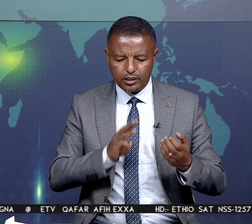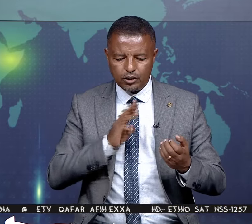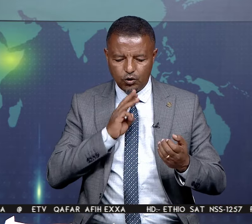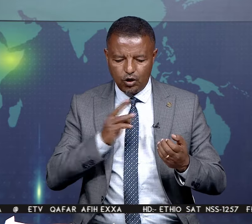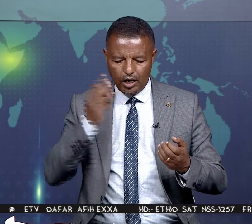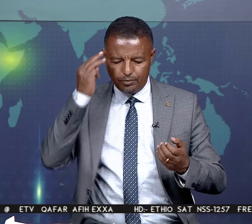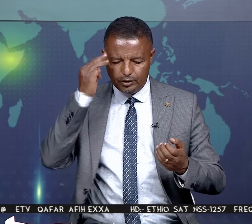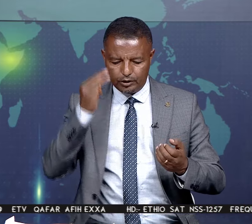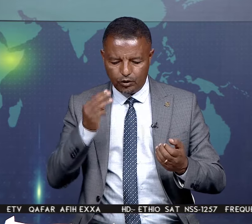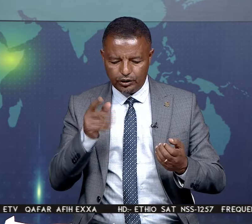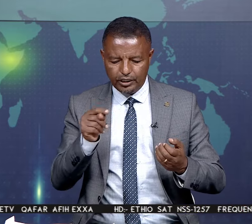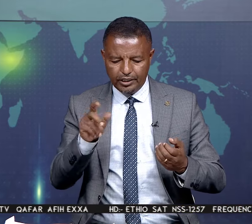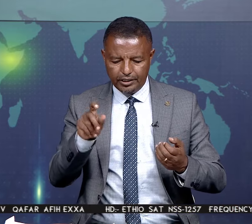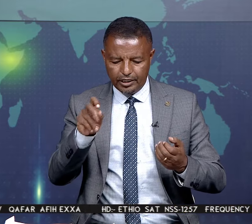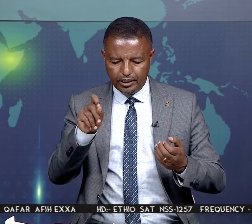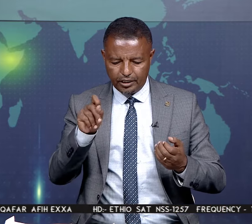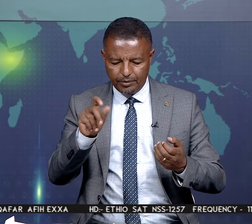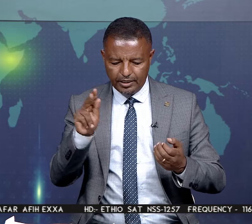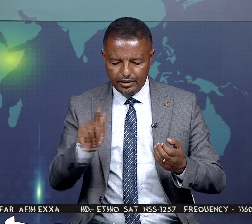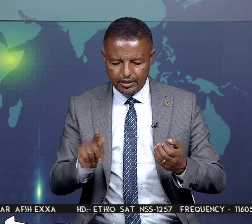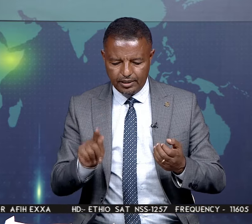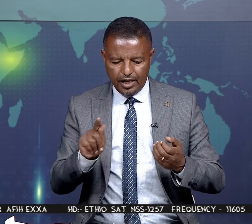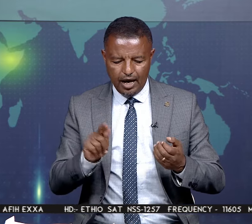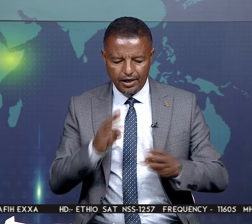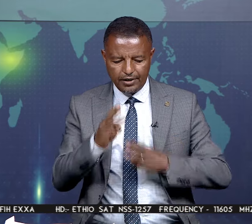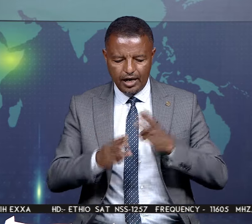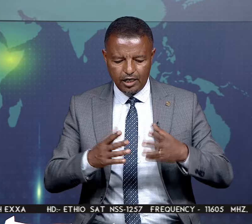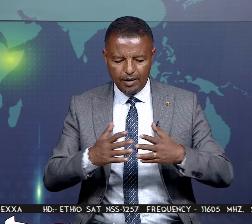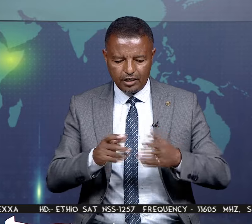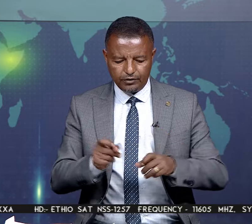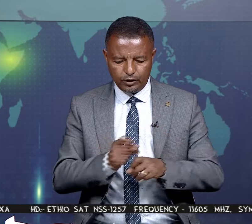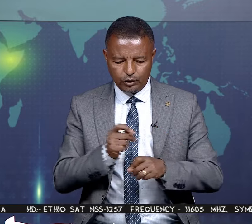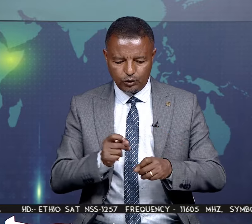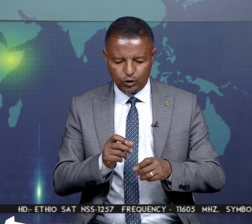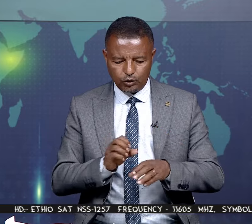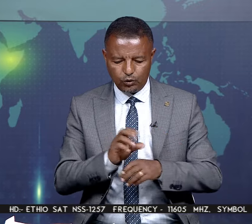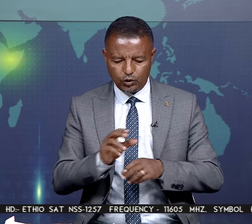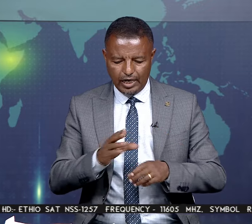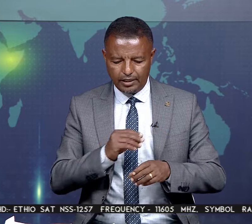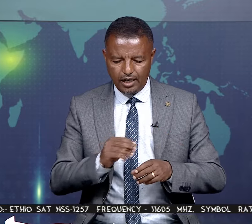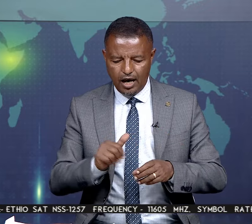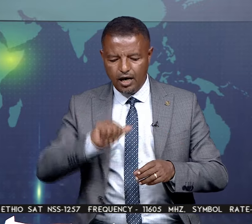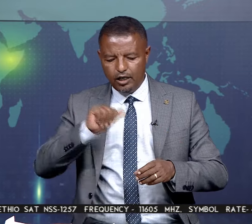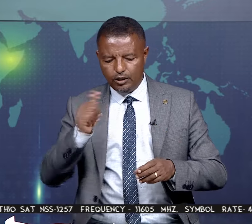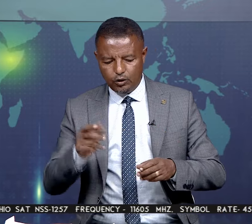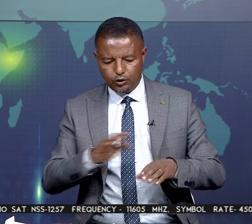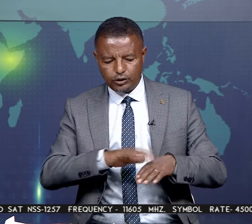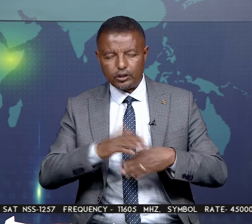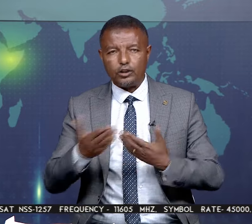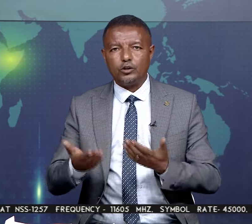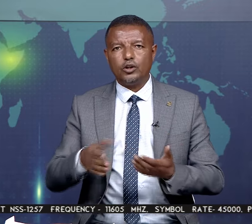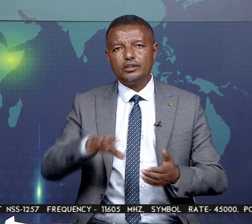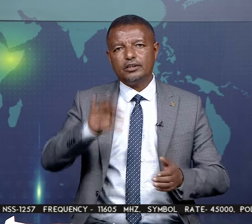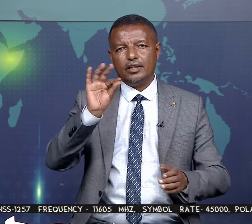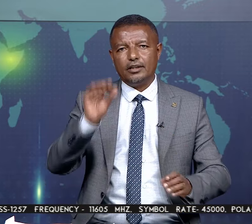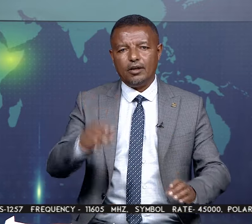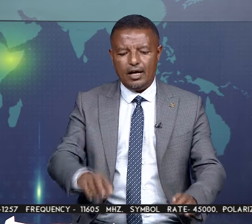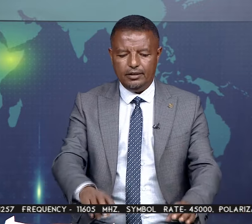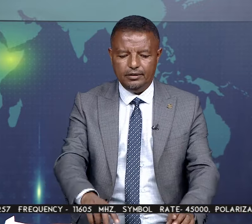የውሃ ሚኒስትሮች፣ የተመድ እና የዓለም አቀፍ ድርጅቶች ልዑካንና ሌሎች እንግዶች ተገኝተዋል።